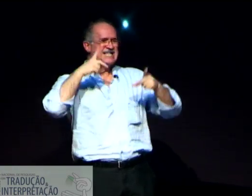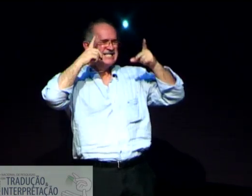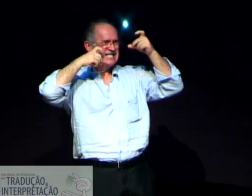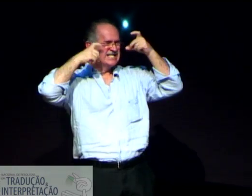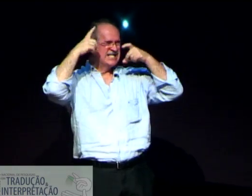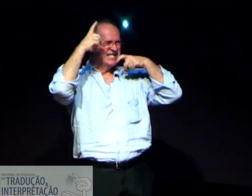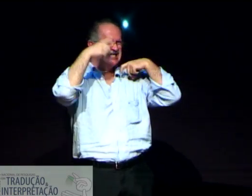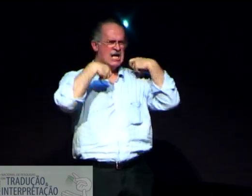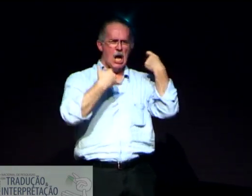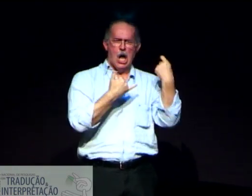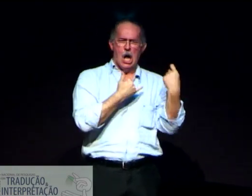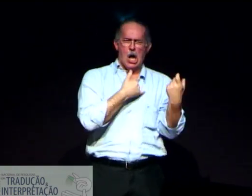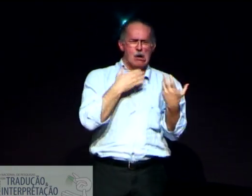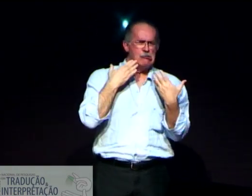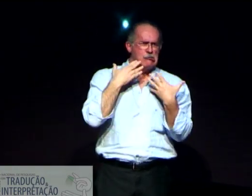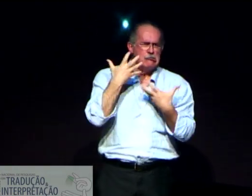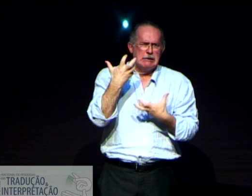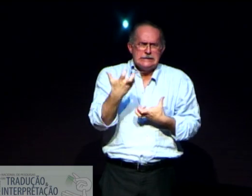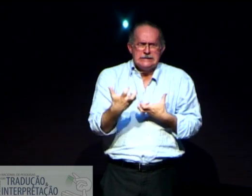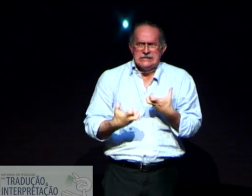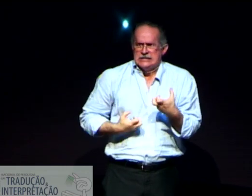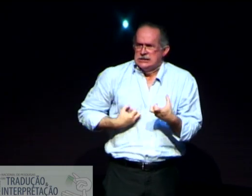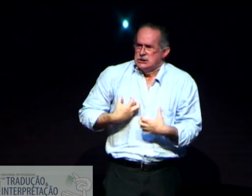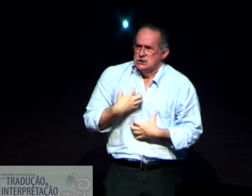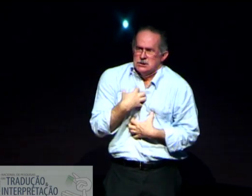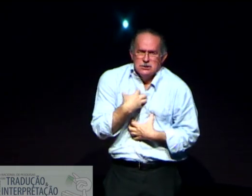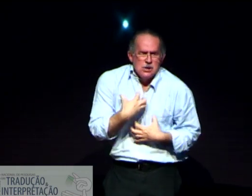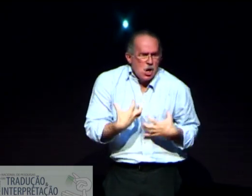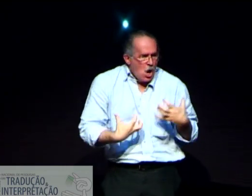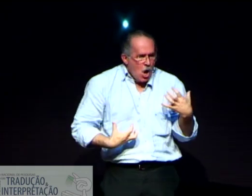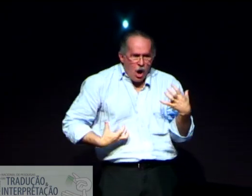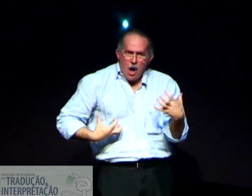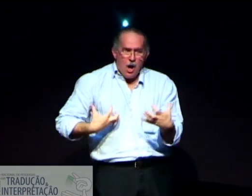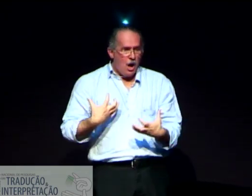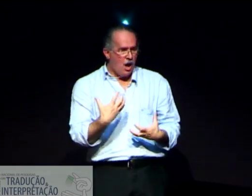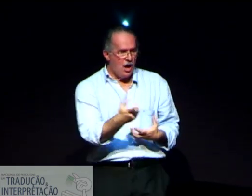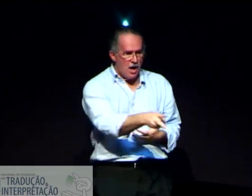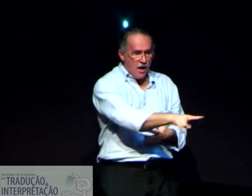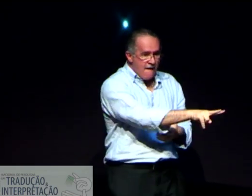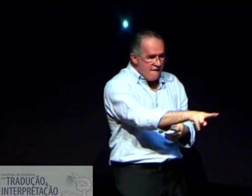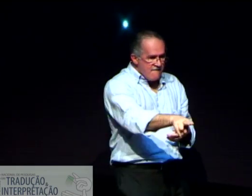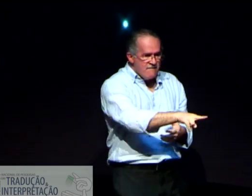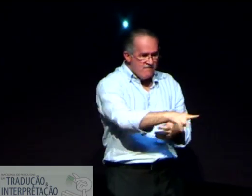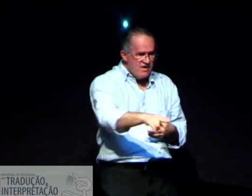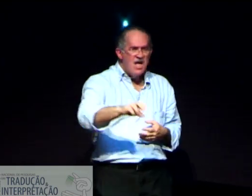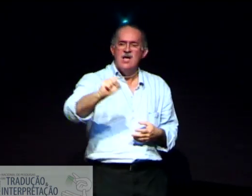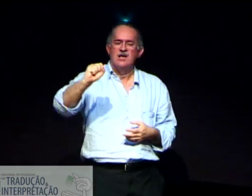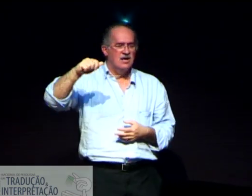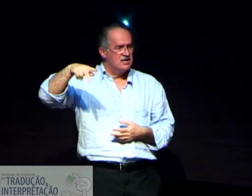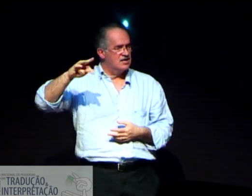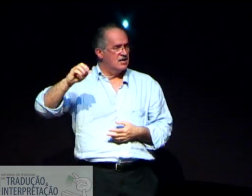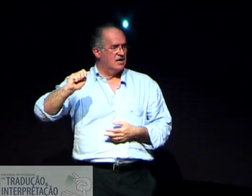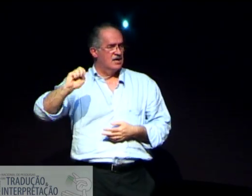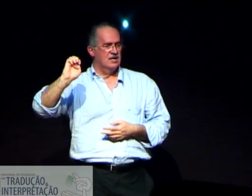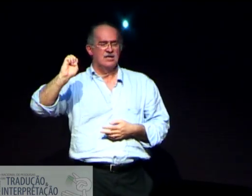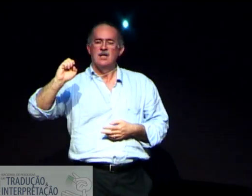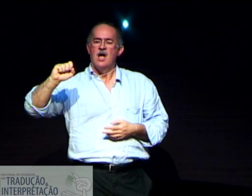A produção da língua de sinais não é apenas o uso das mãos, ela é também através da expressão